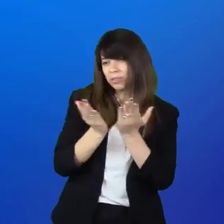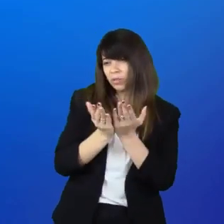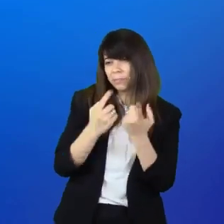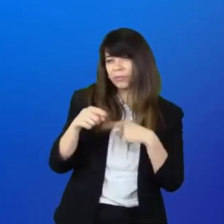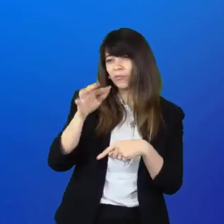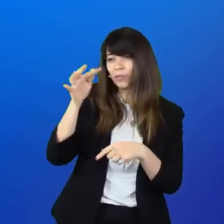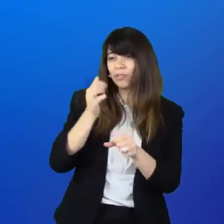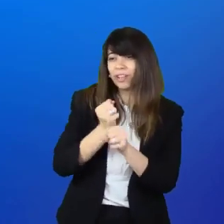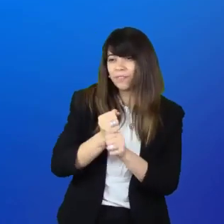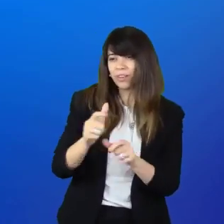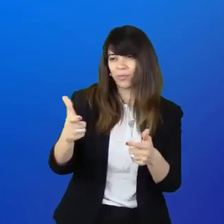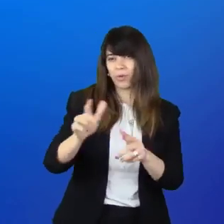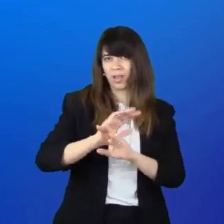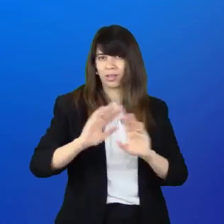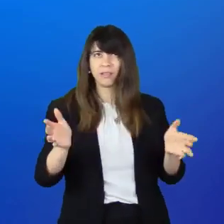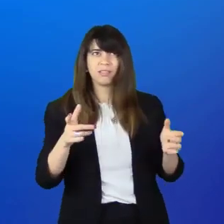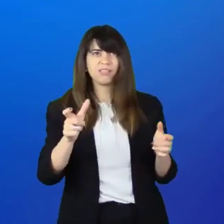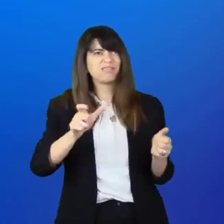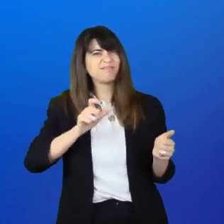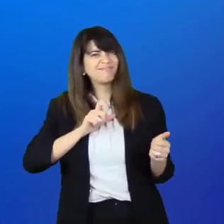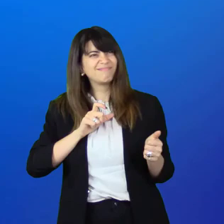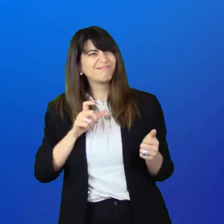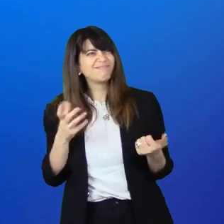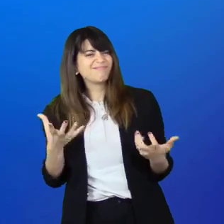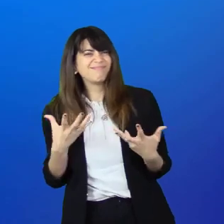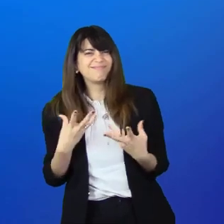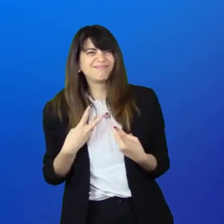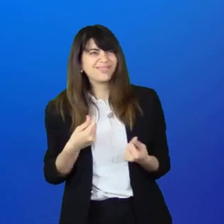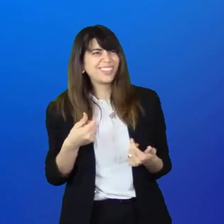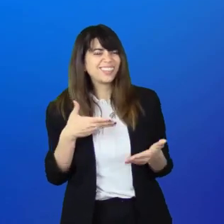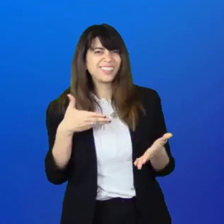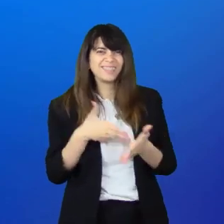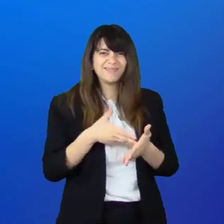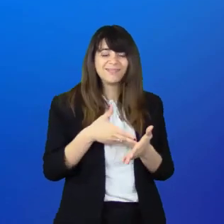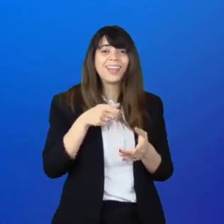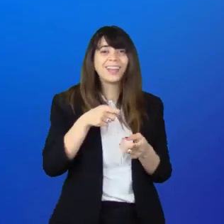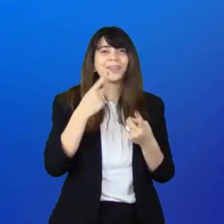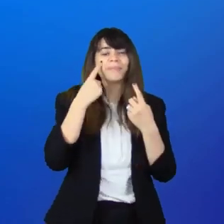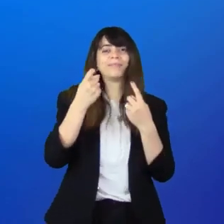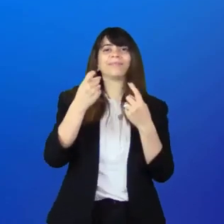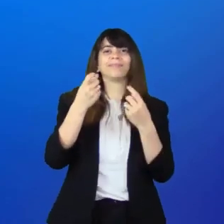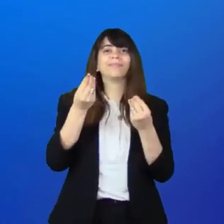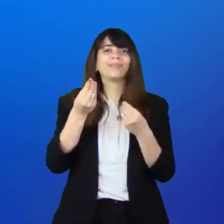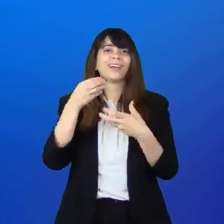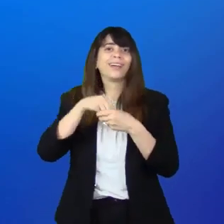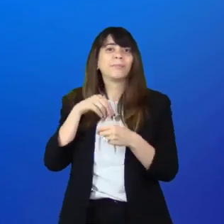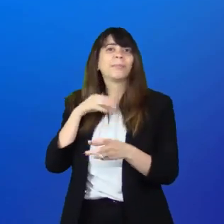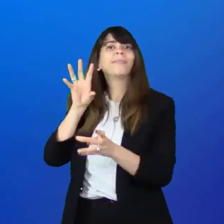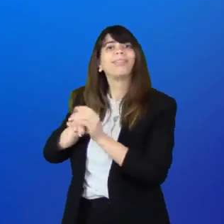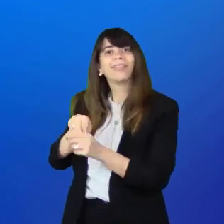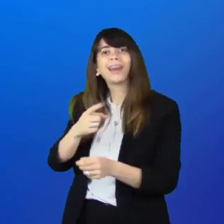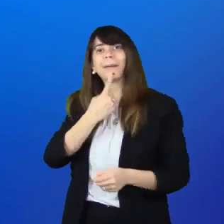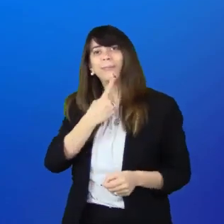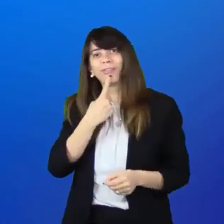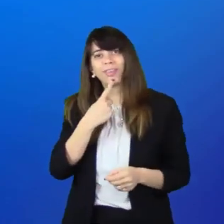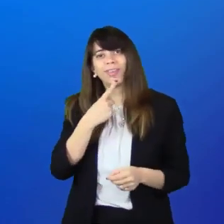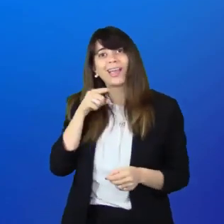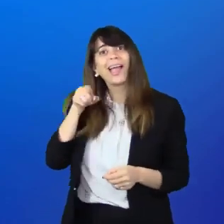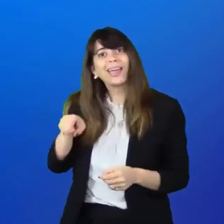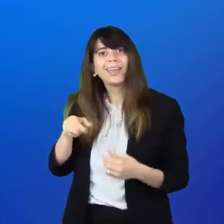una vez que yo podía estudiar Derecho pero que no iba a tener trabajo en un futuro. Y eso me hizo sentir muy mal, una barrera muy grande. Y también fue lo que hizo que yo